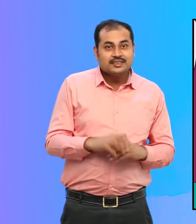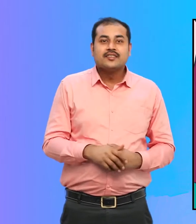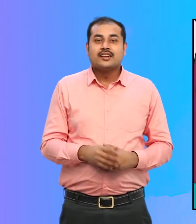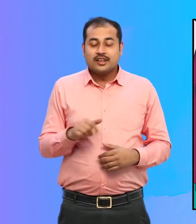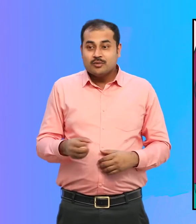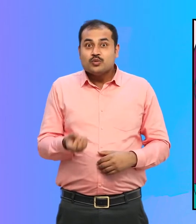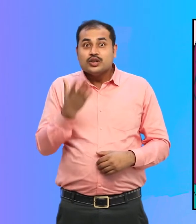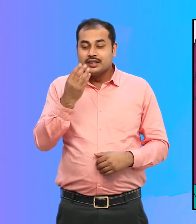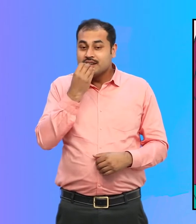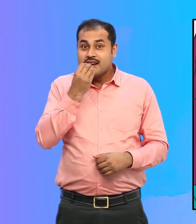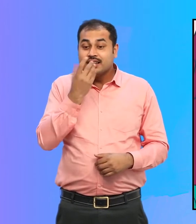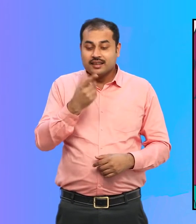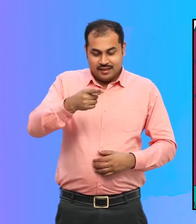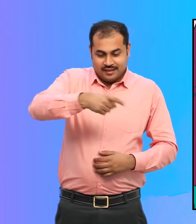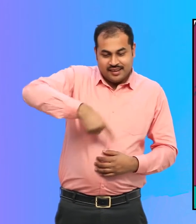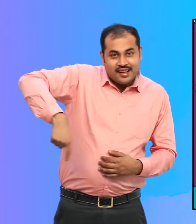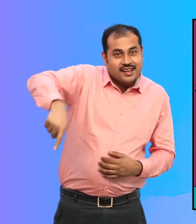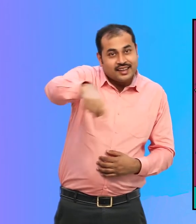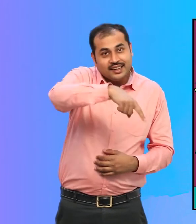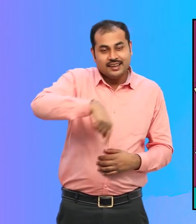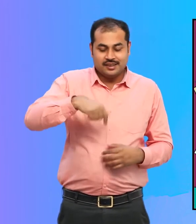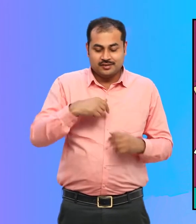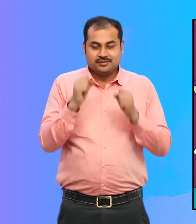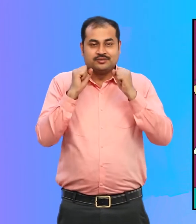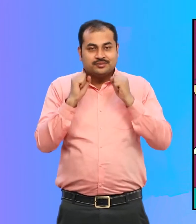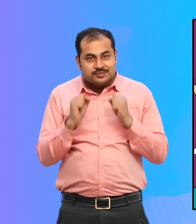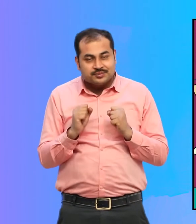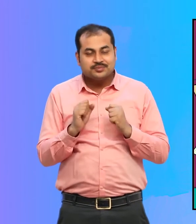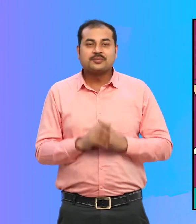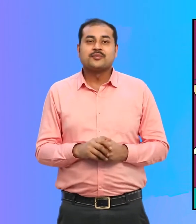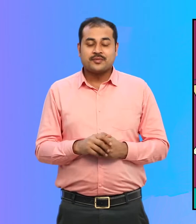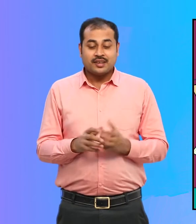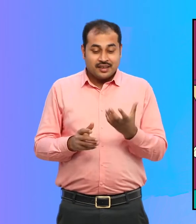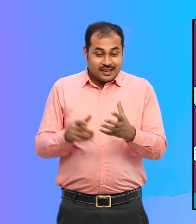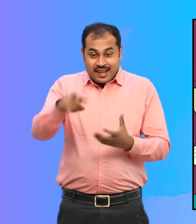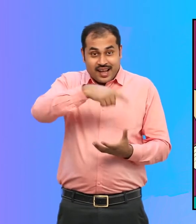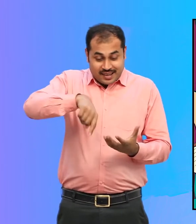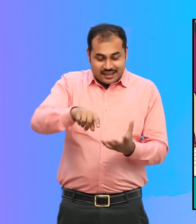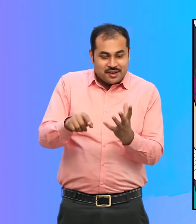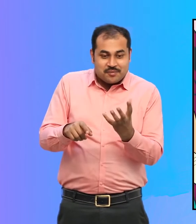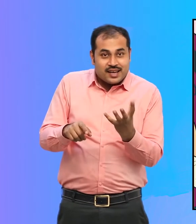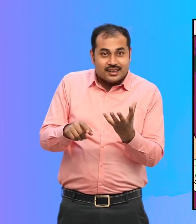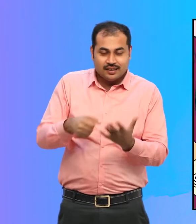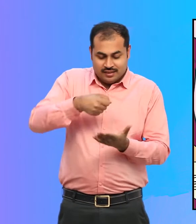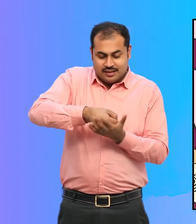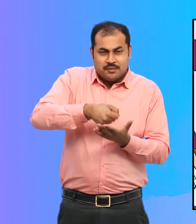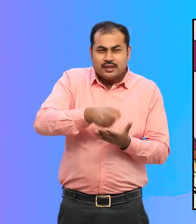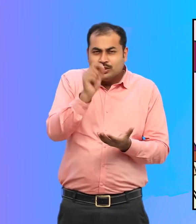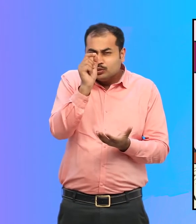के नाश्ते की टेबल के सामने कुर्सी पर बैठी हुई है बल पर उसके सामने एक कटोरी में दलिया